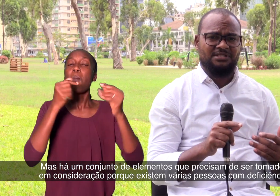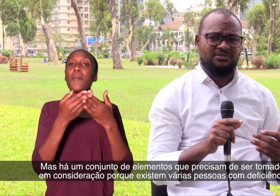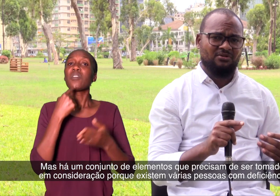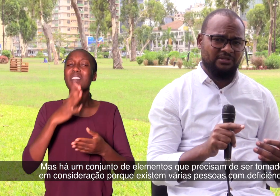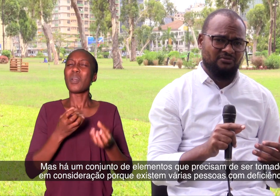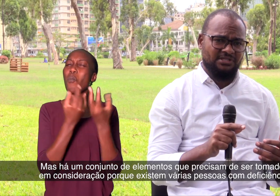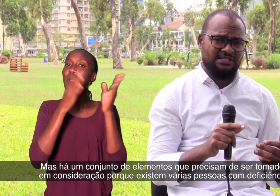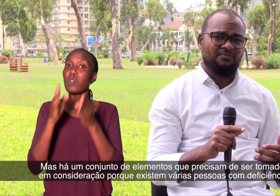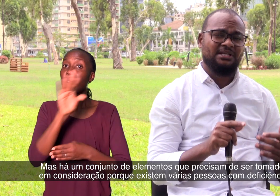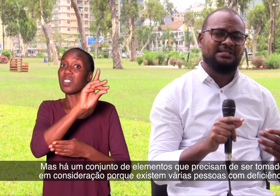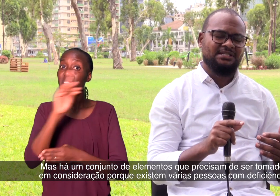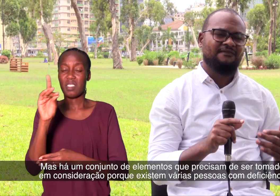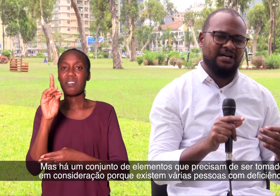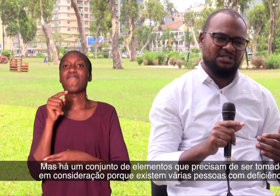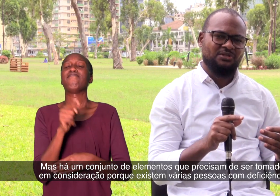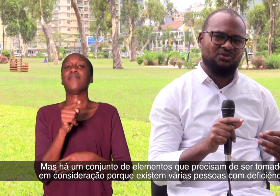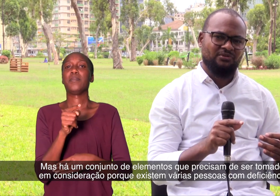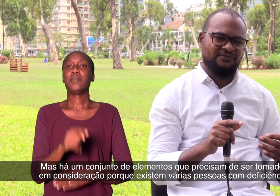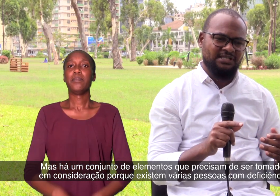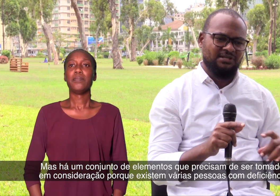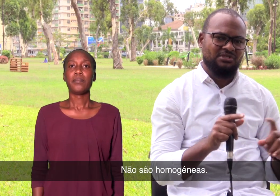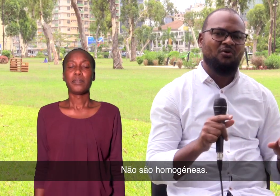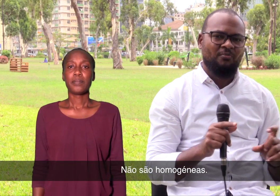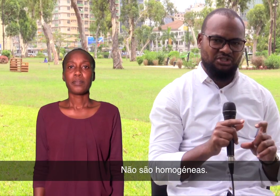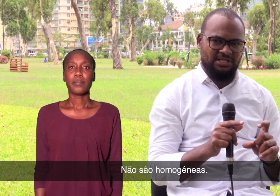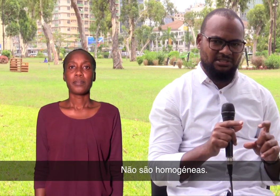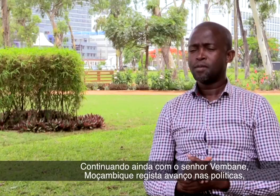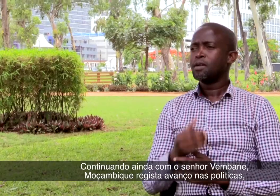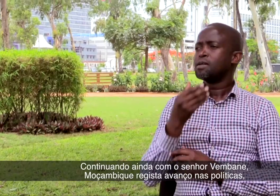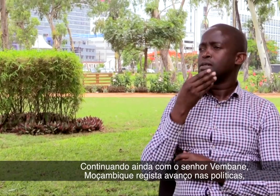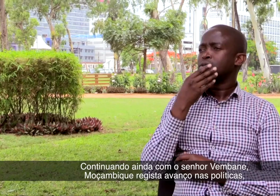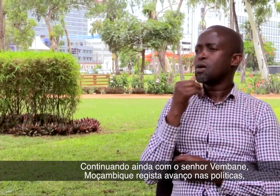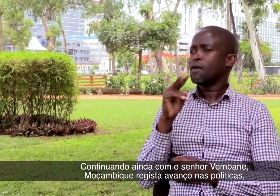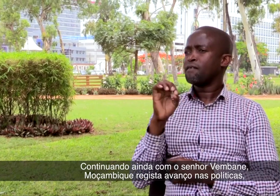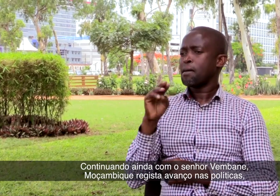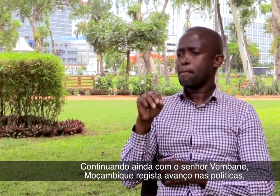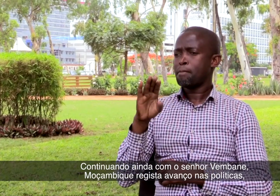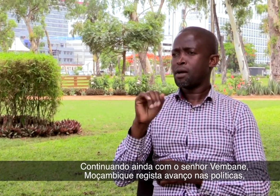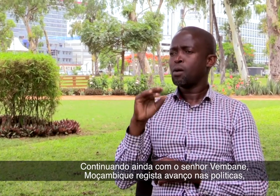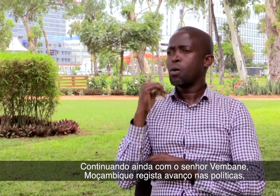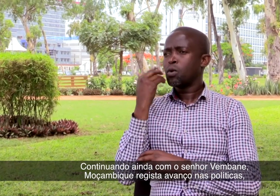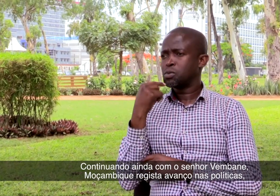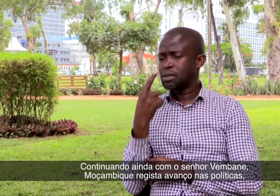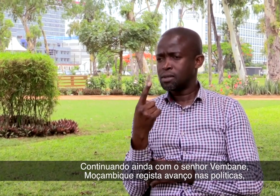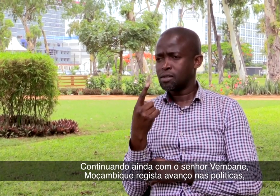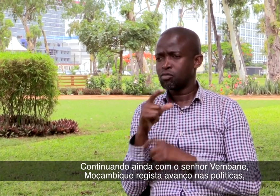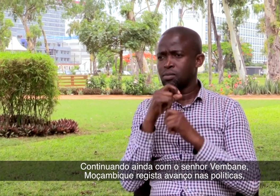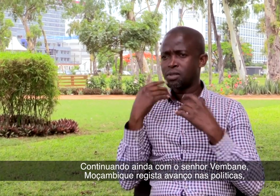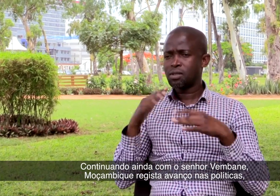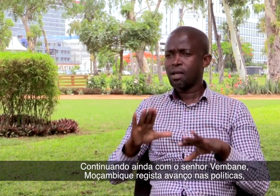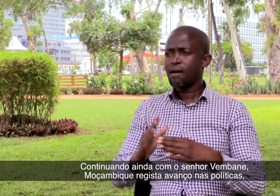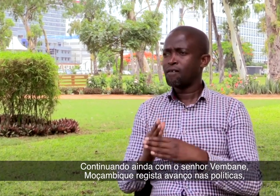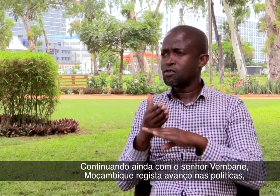elementos que precisam ser tomados em consideração porque existem várias pessoas com deficiência e não são homogêneas. Muito bem, dando continuidade com o senhor Vimbani,